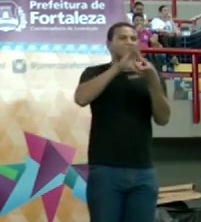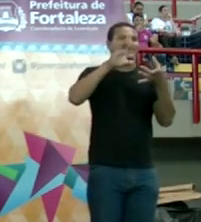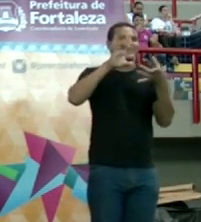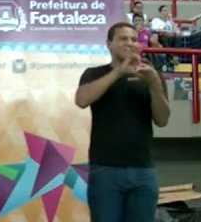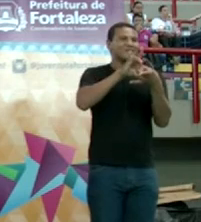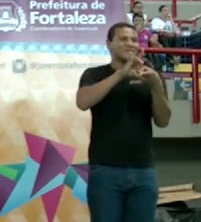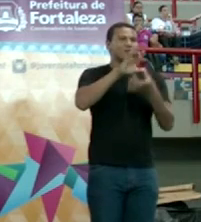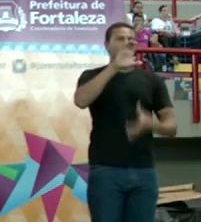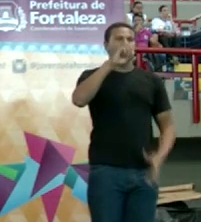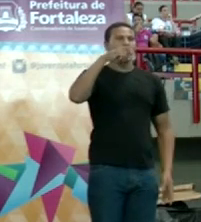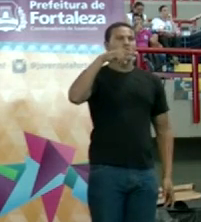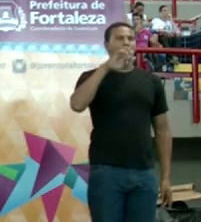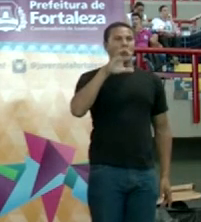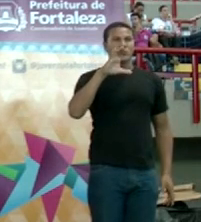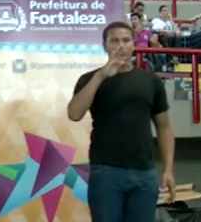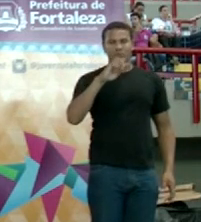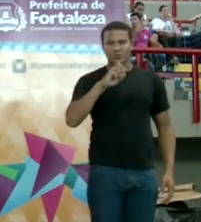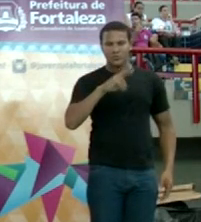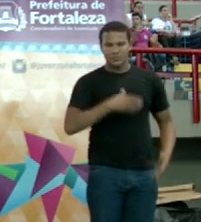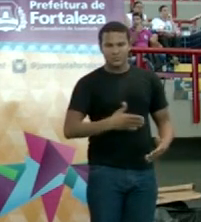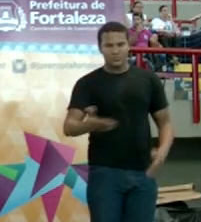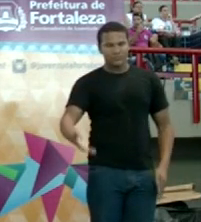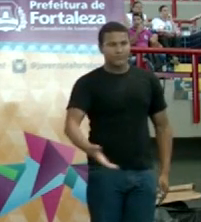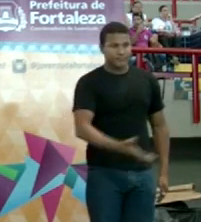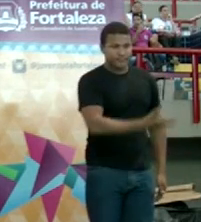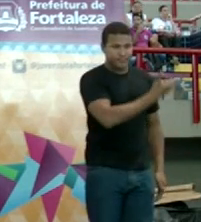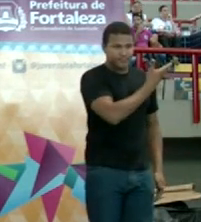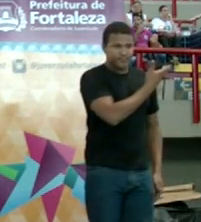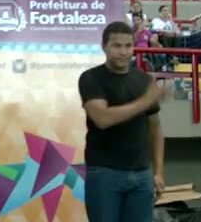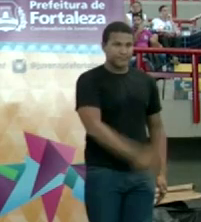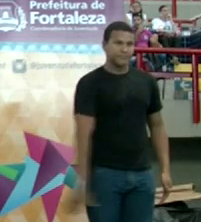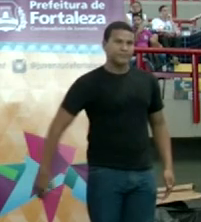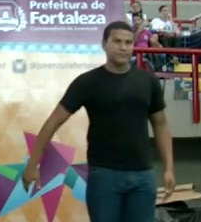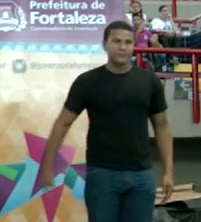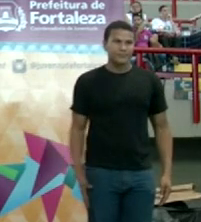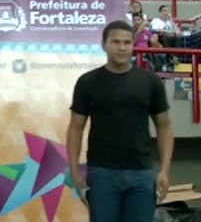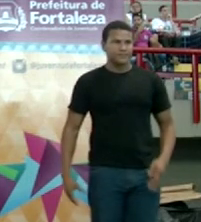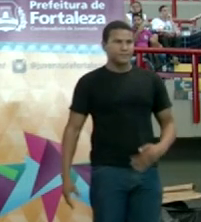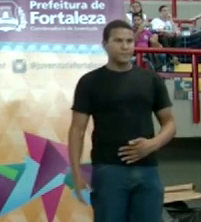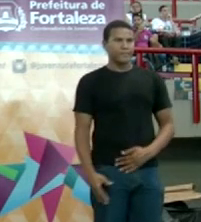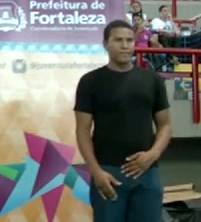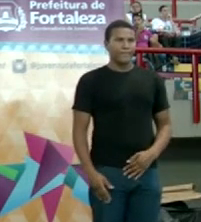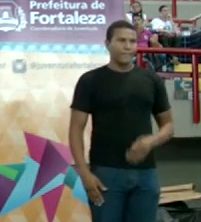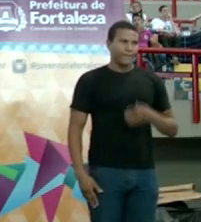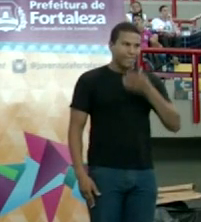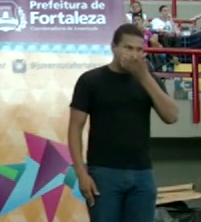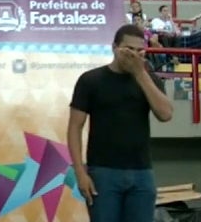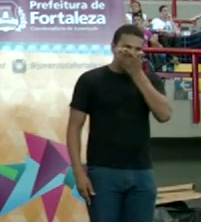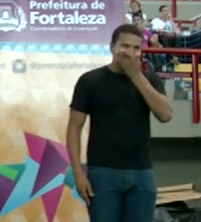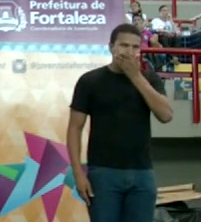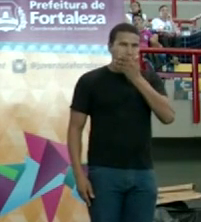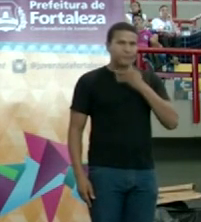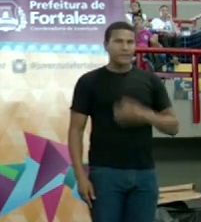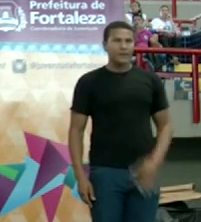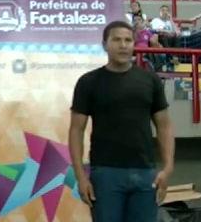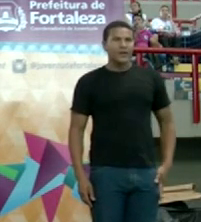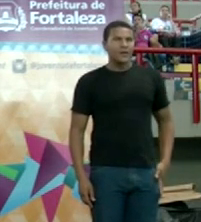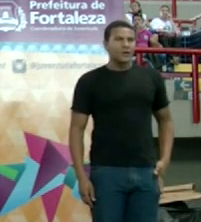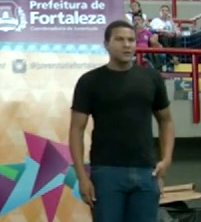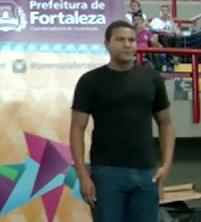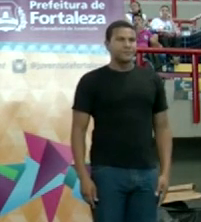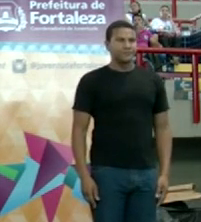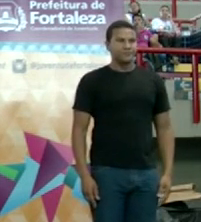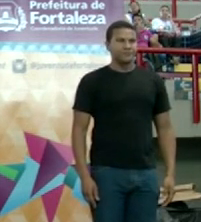disse, que pode vir depois de ponto. O conector sempre deverá vir depois